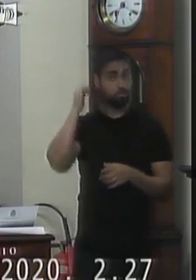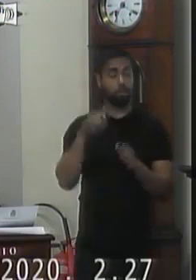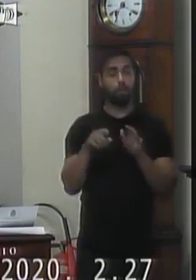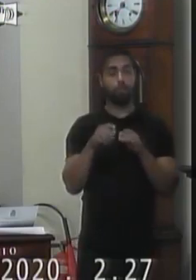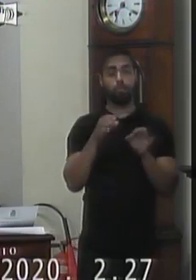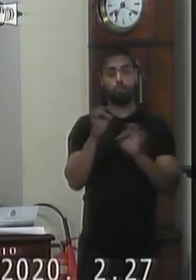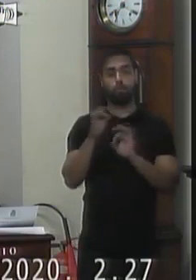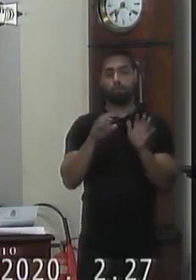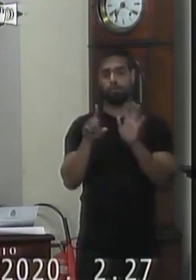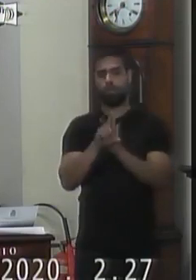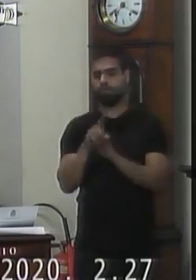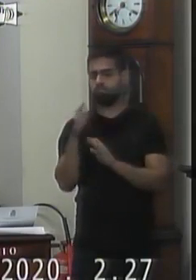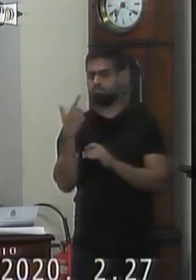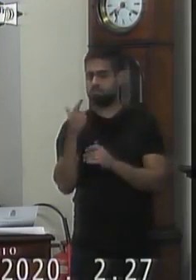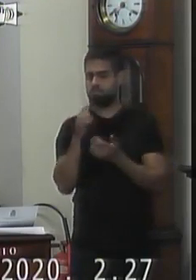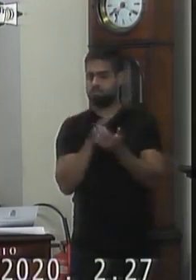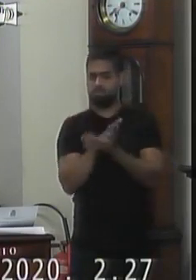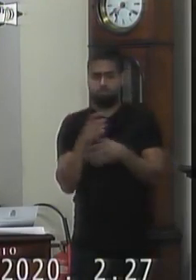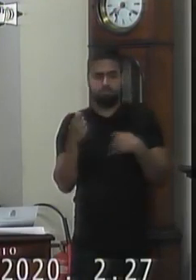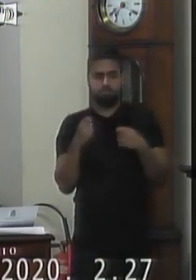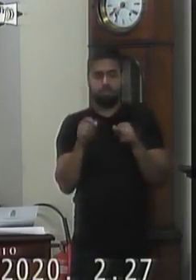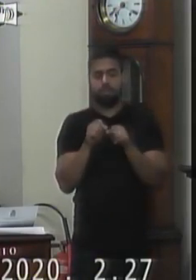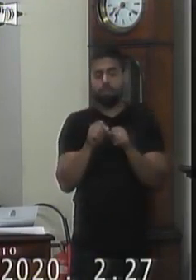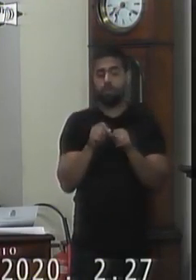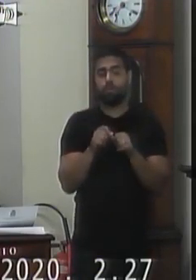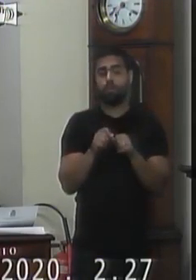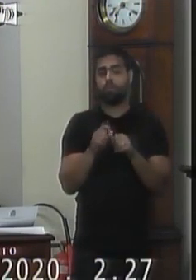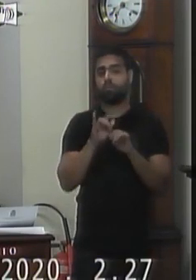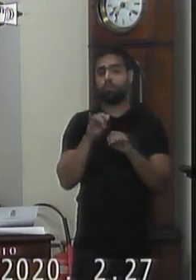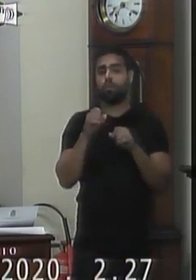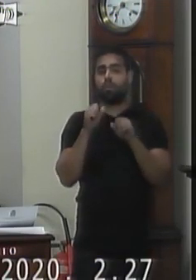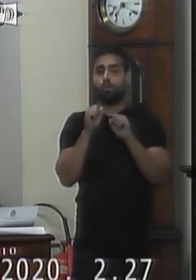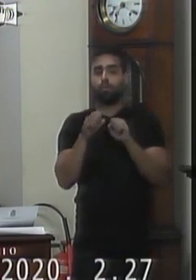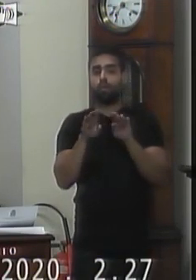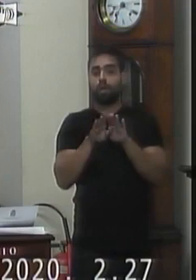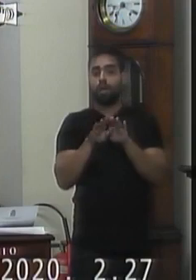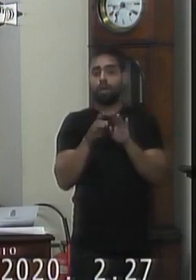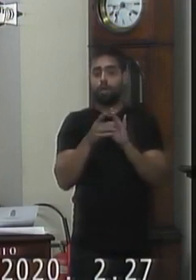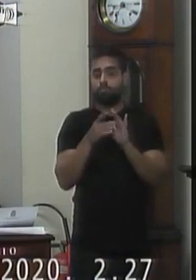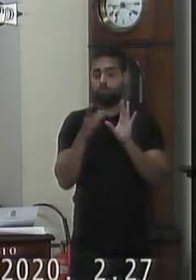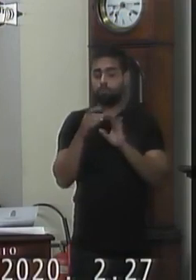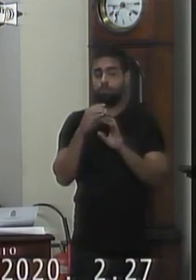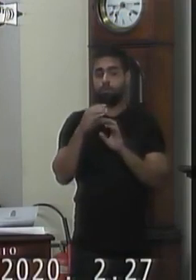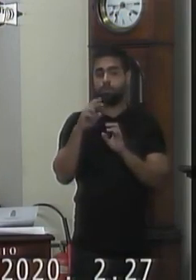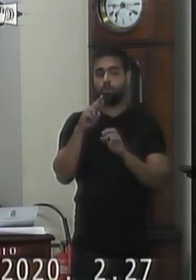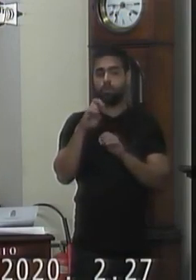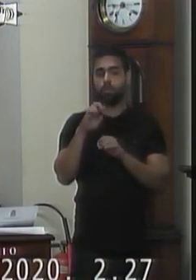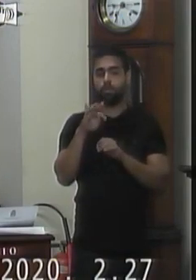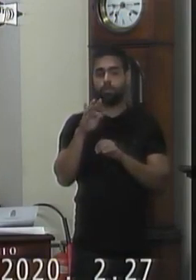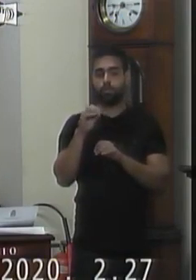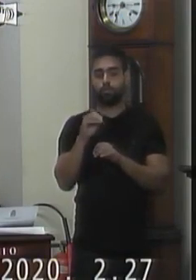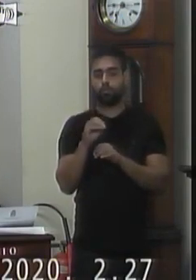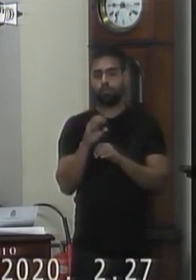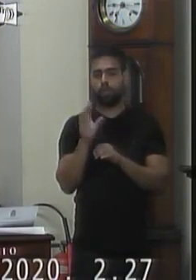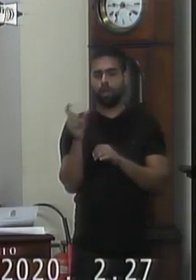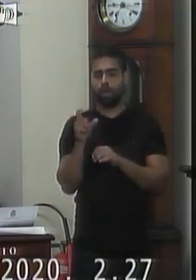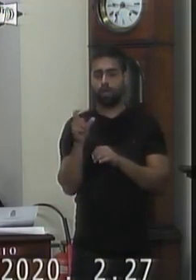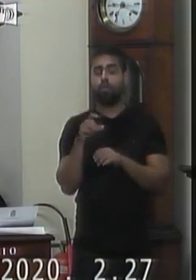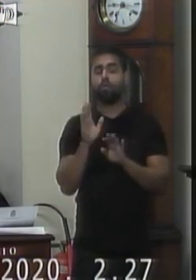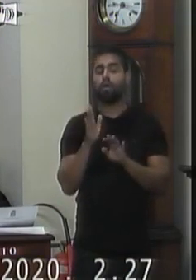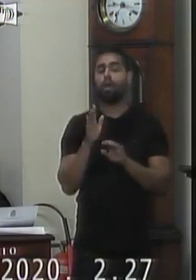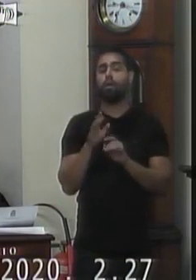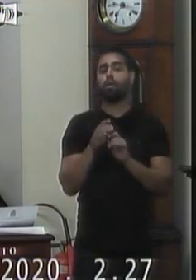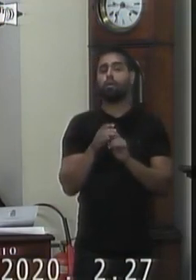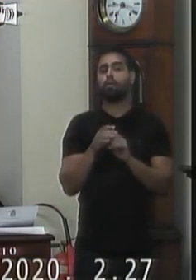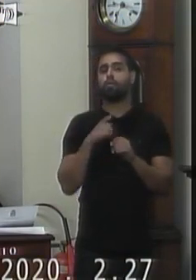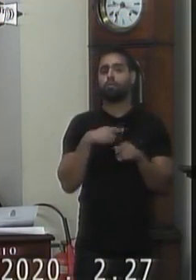lei, não há qualquer ressalva a ser feita, tendo em vista a possibilidade de abertura de créditos suplementares e essenciais, conforme previsto na